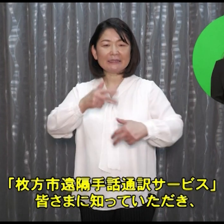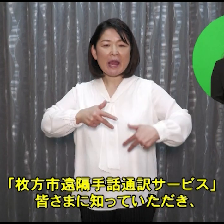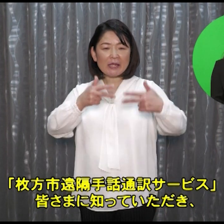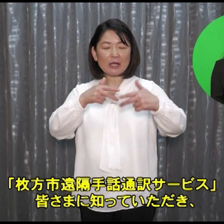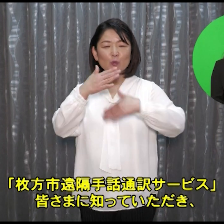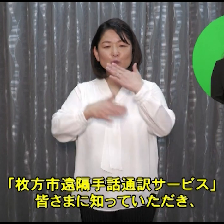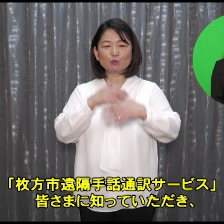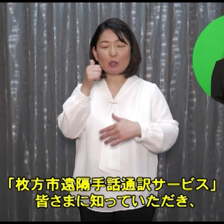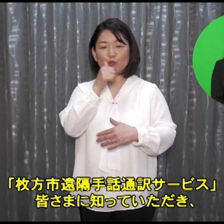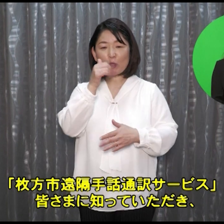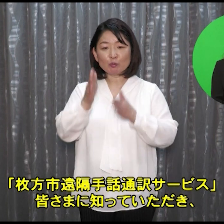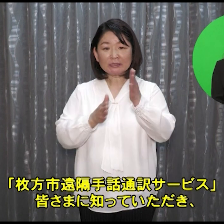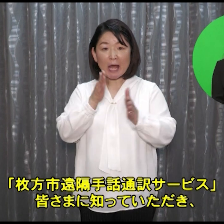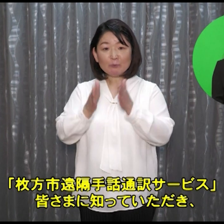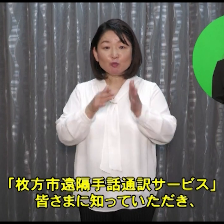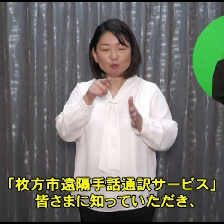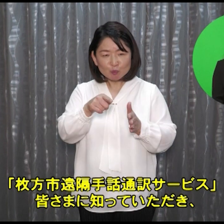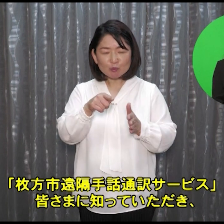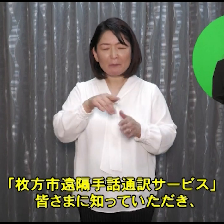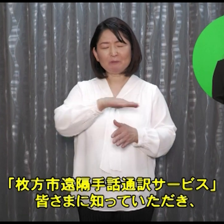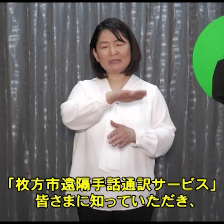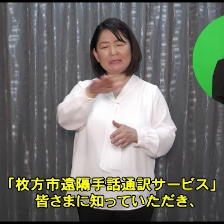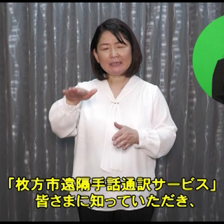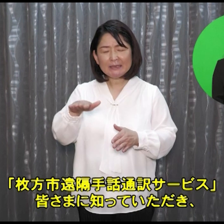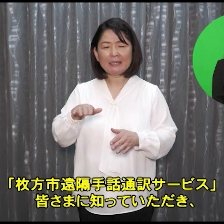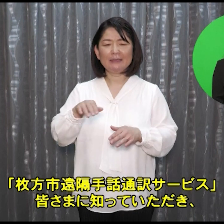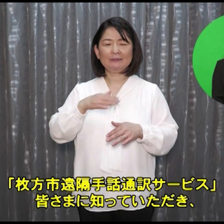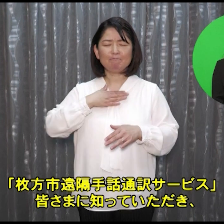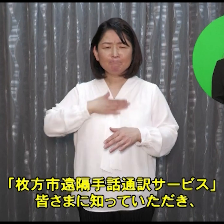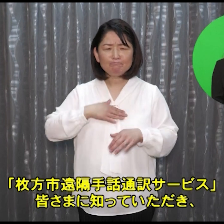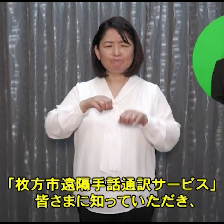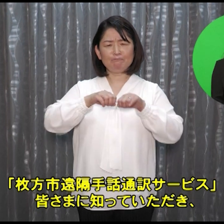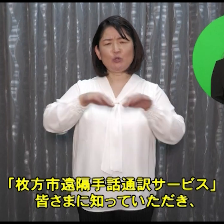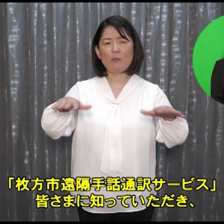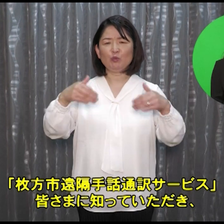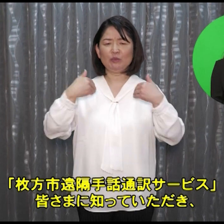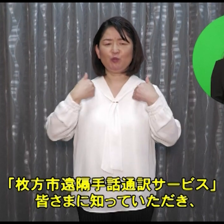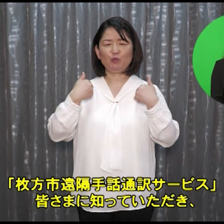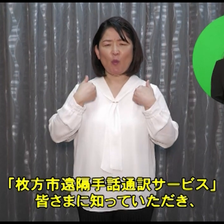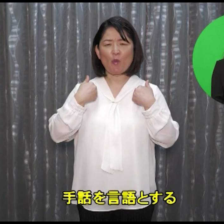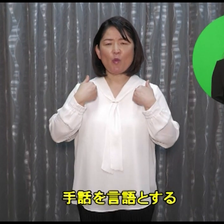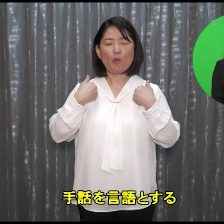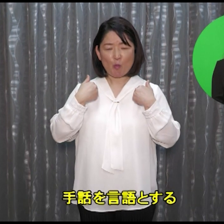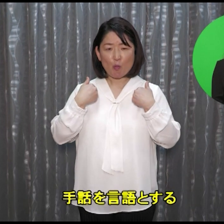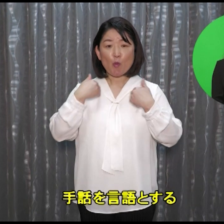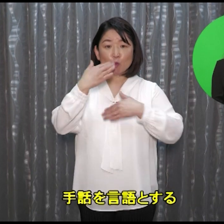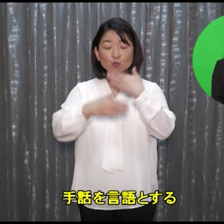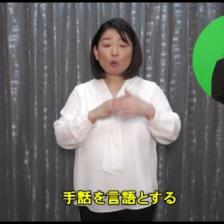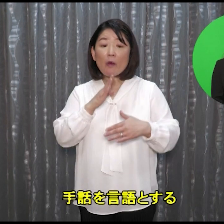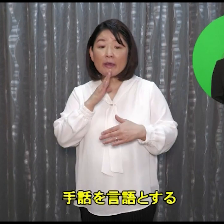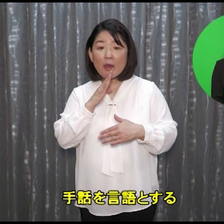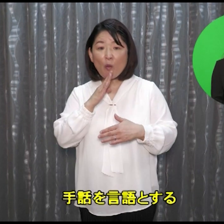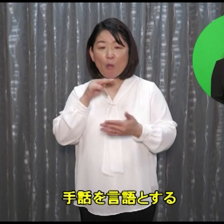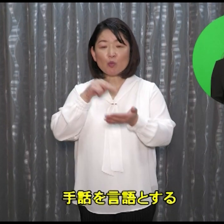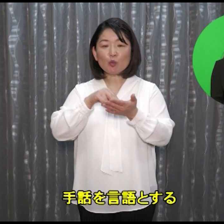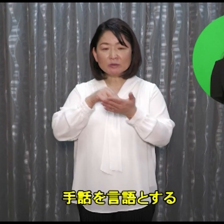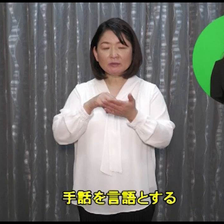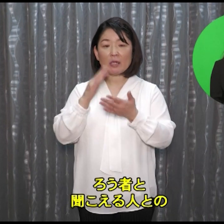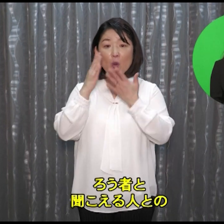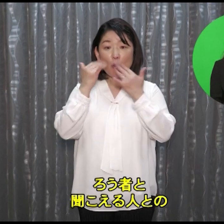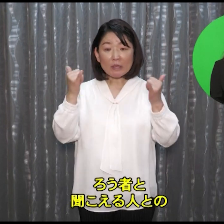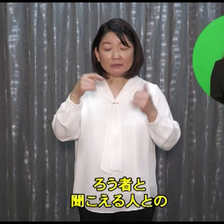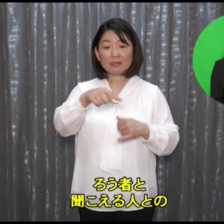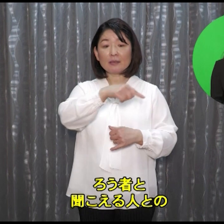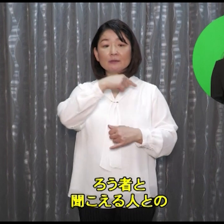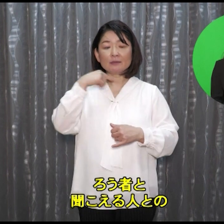枚方市遠隔手話通訳サービス、皆様知っていただき、手話を言語